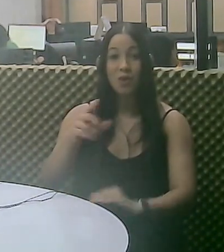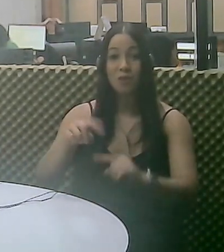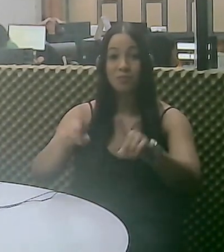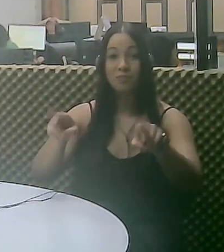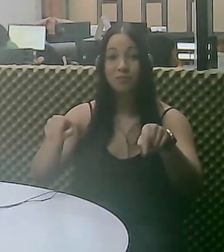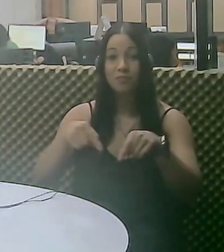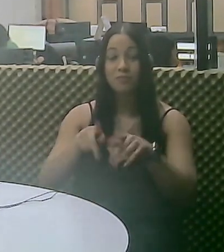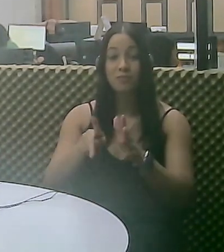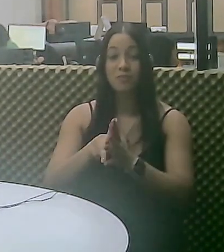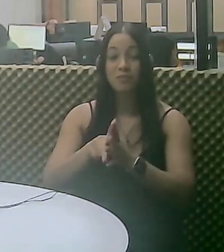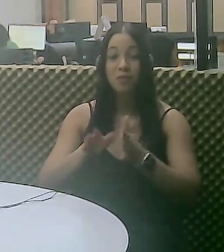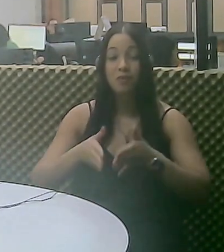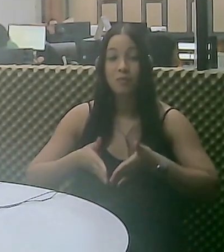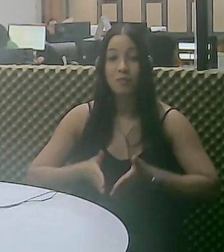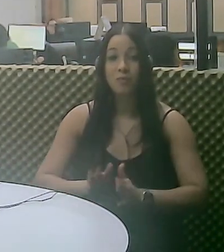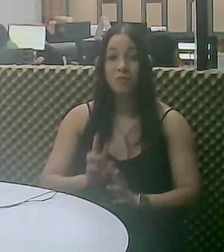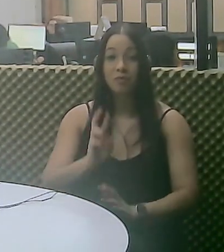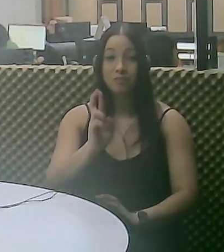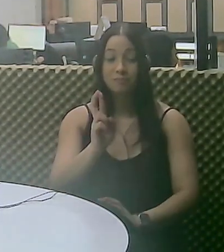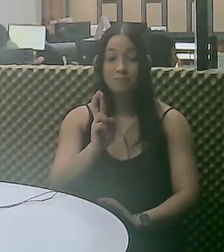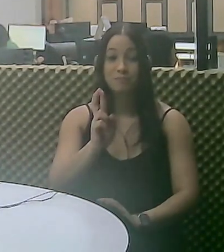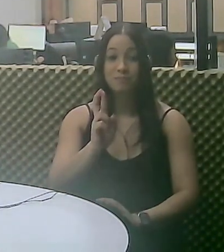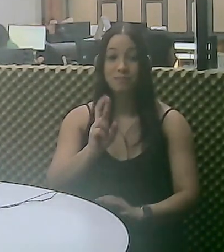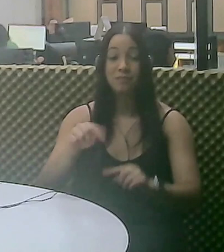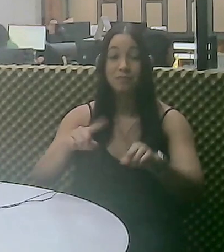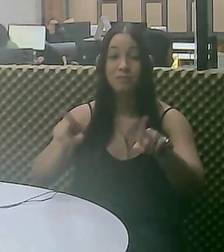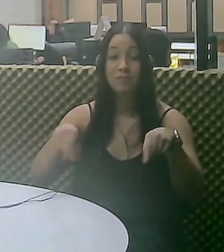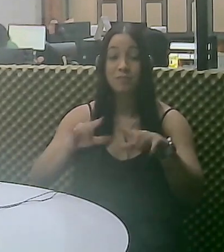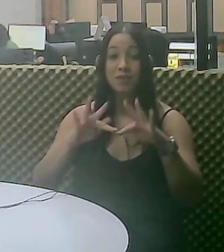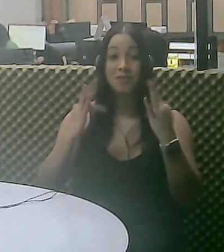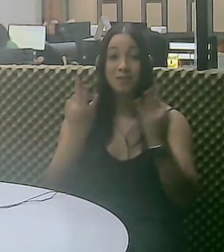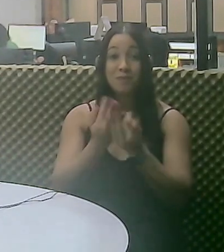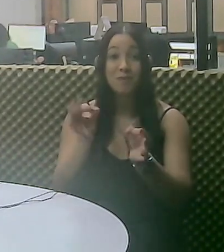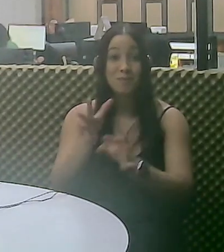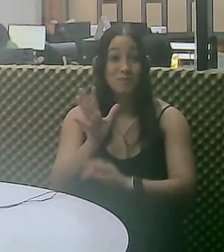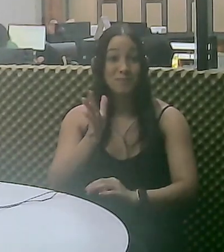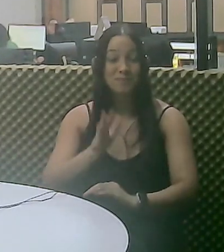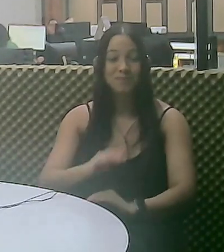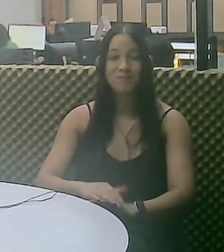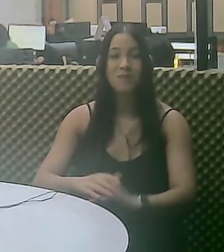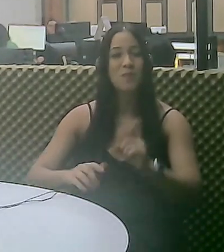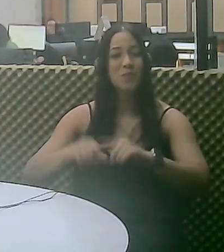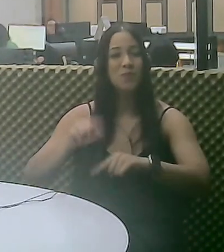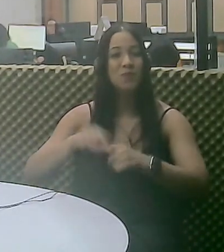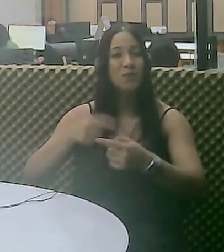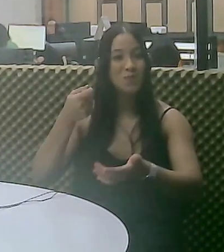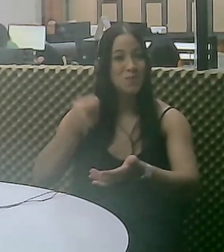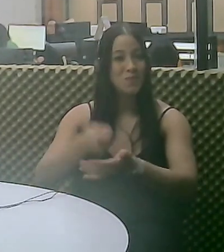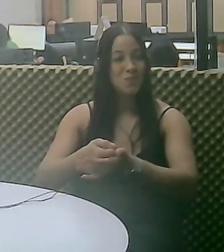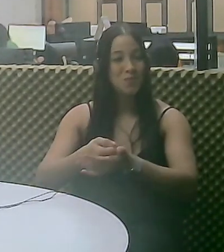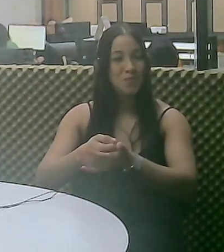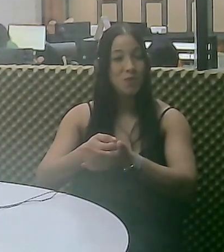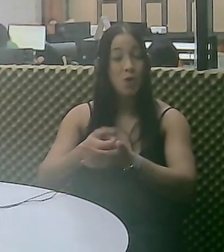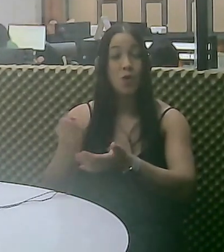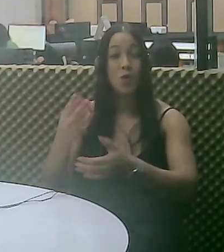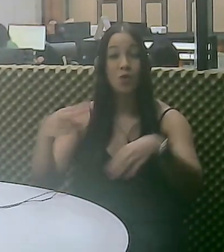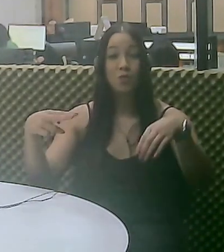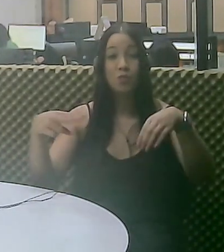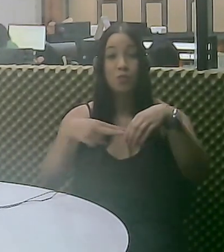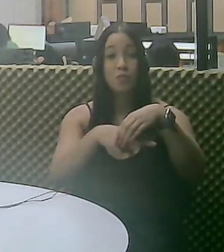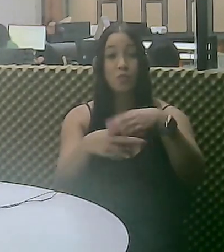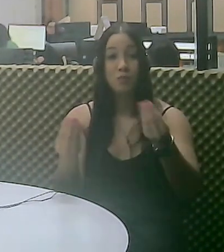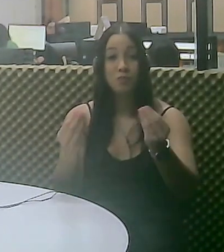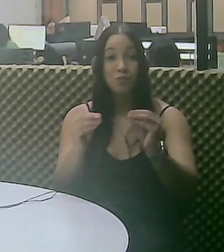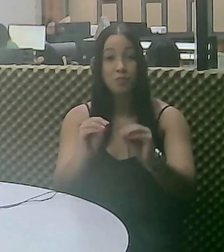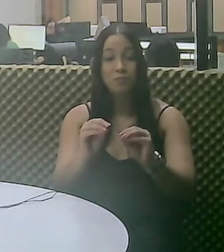área de obstetrícia para a realização de partos. A ala da família já está pronta. Os equipamentos já foram comprados e o novo tomógrafo